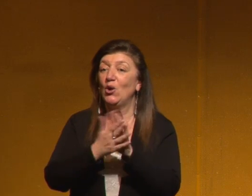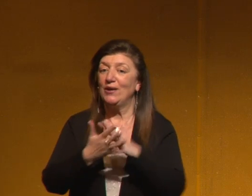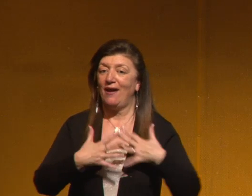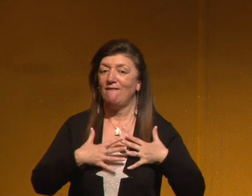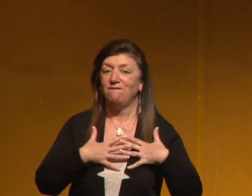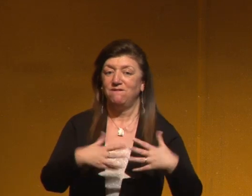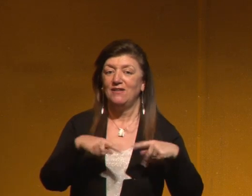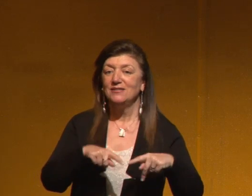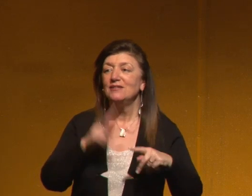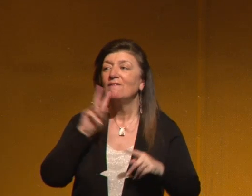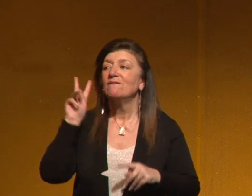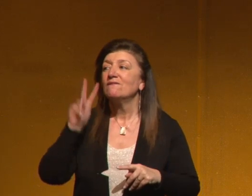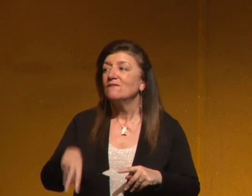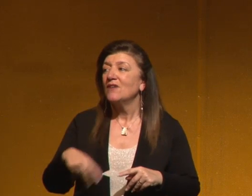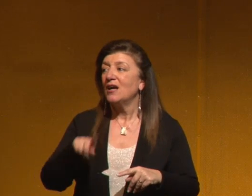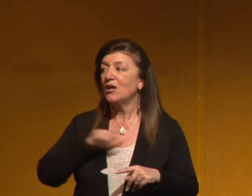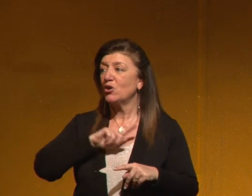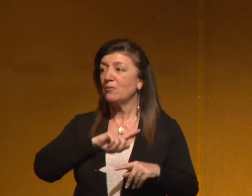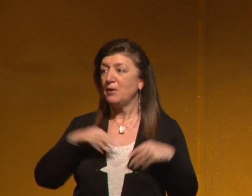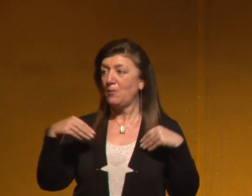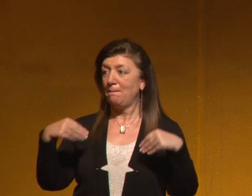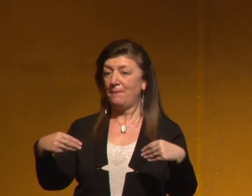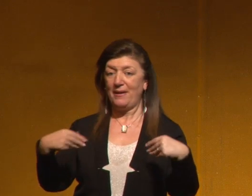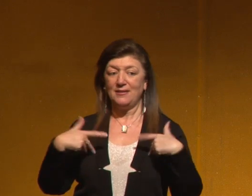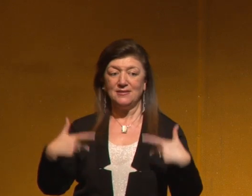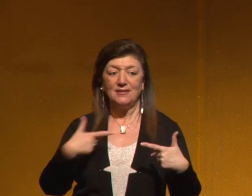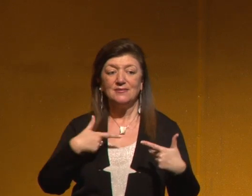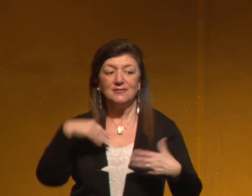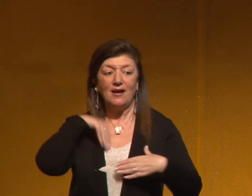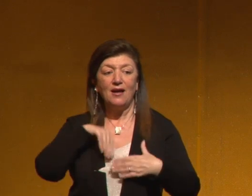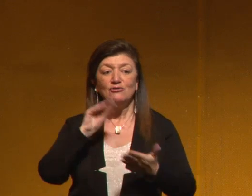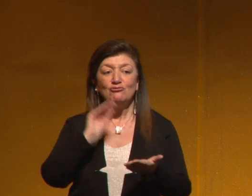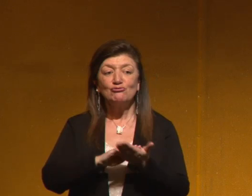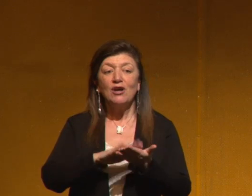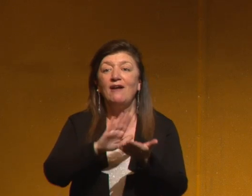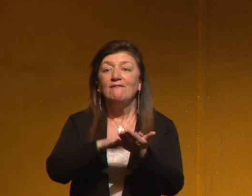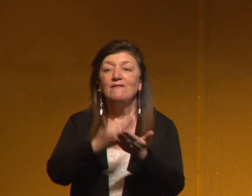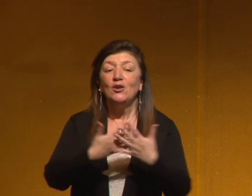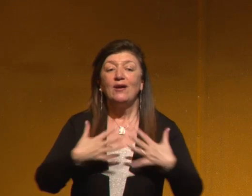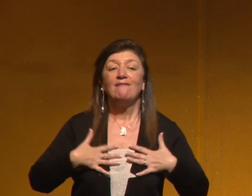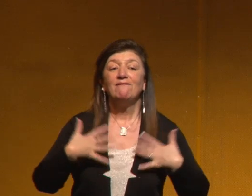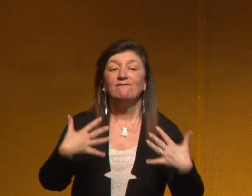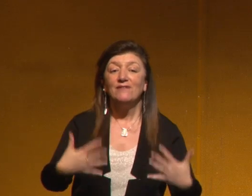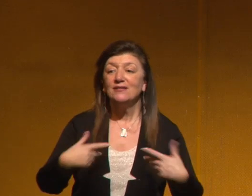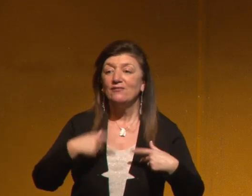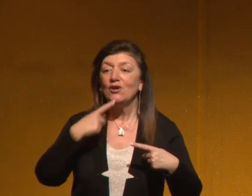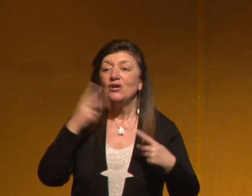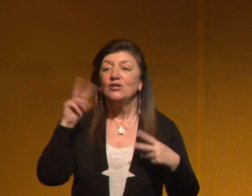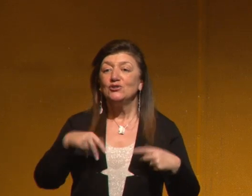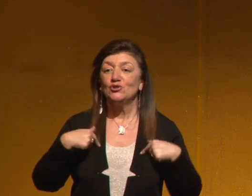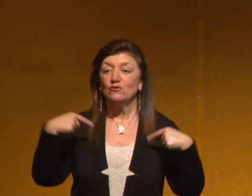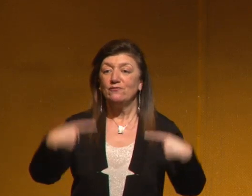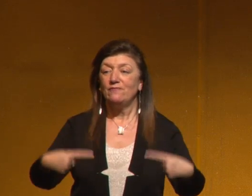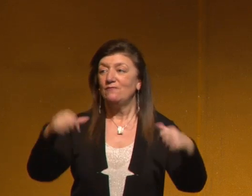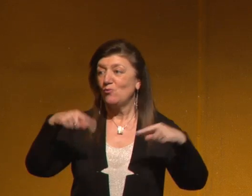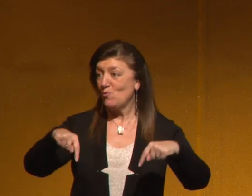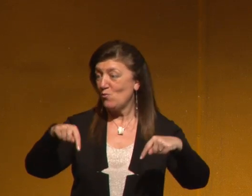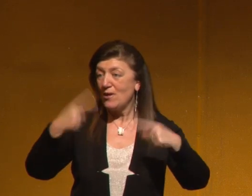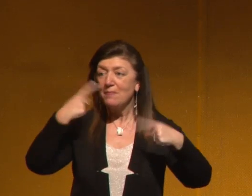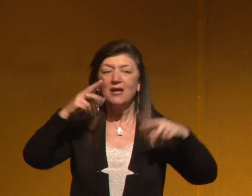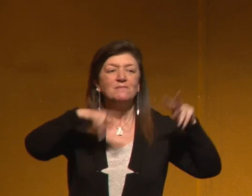la mia presenza qua davvero anche un valore affettivo io sono venuto solo le di torino da visitatore con la